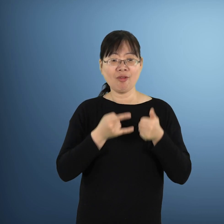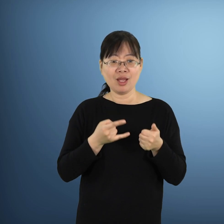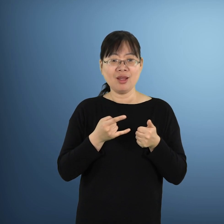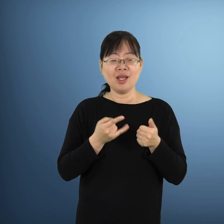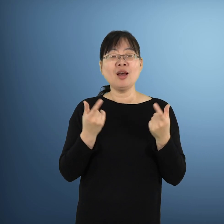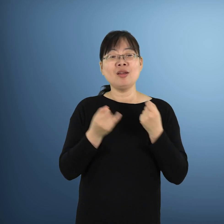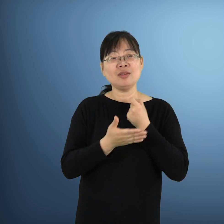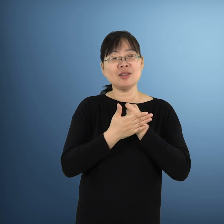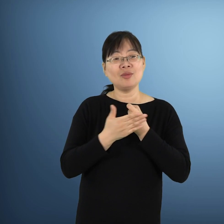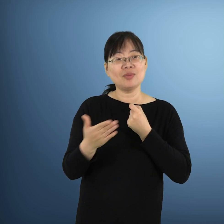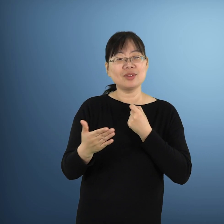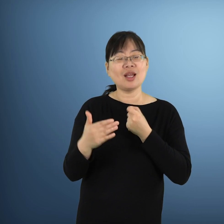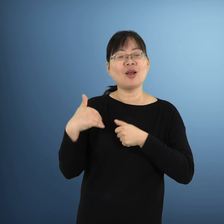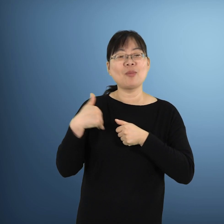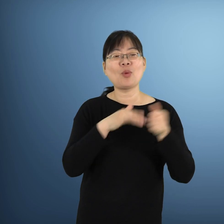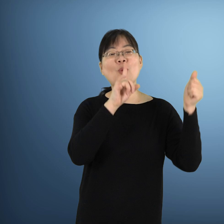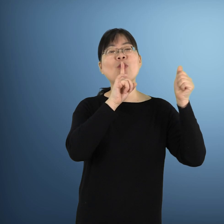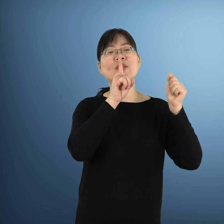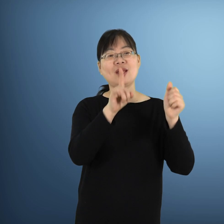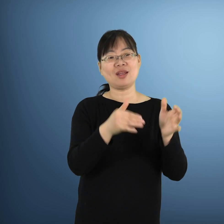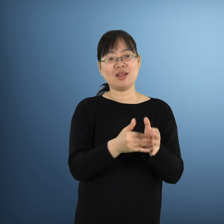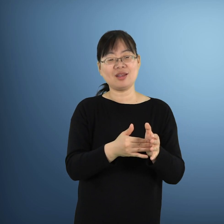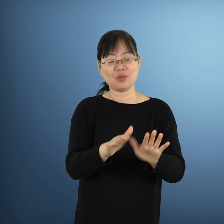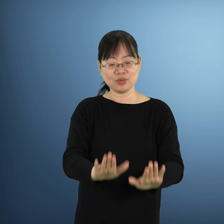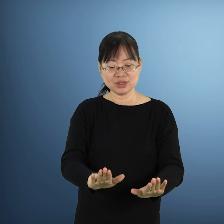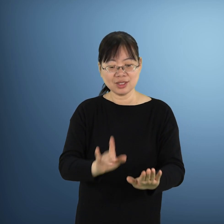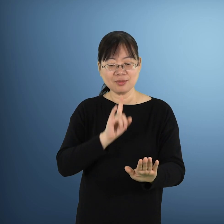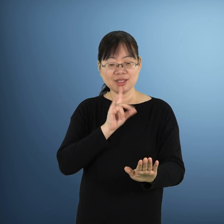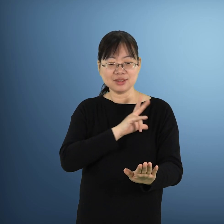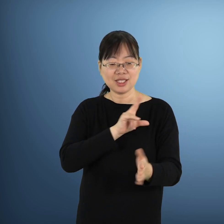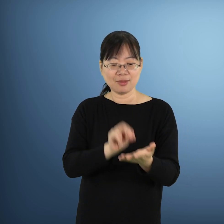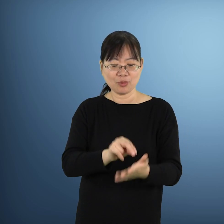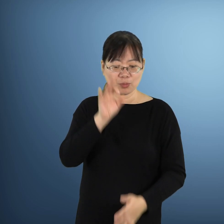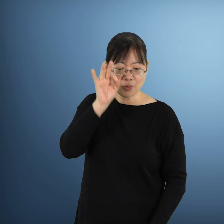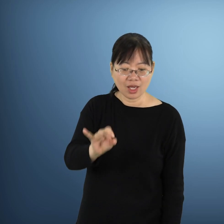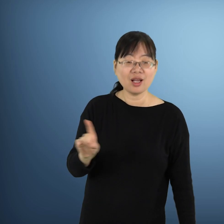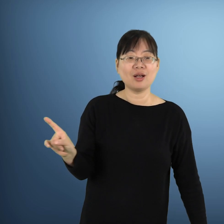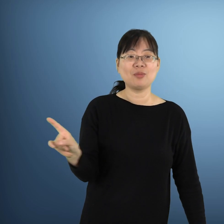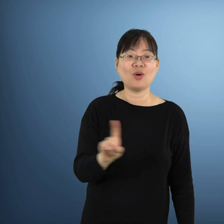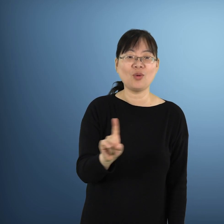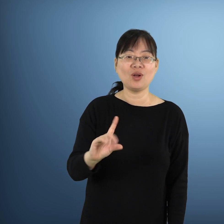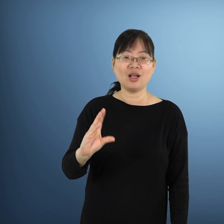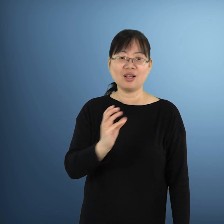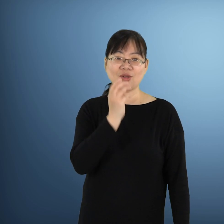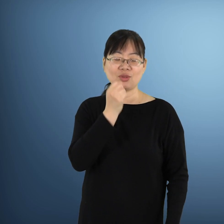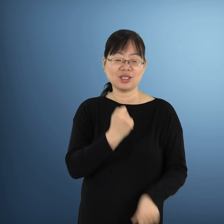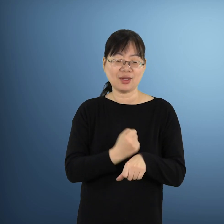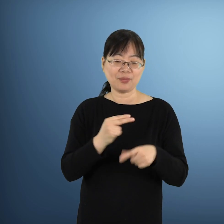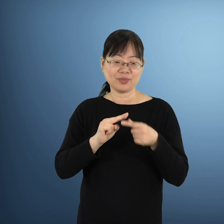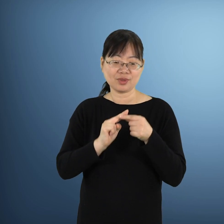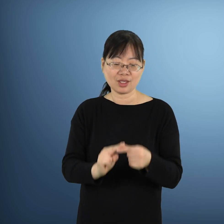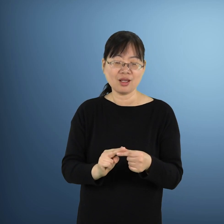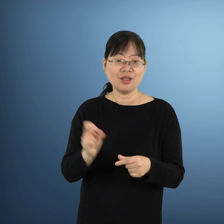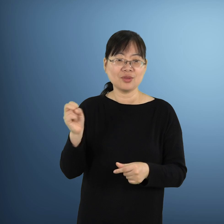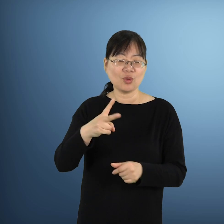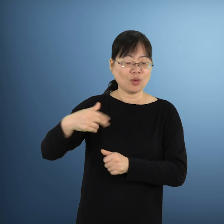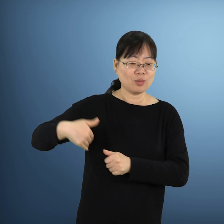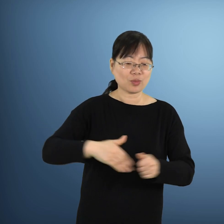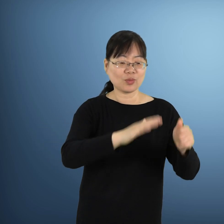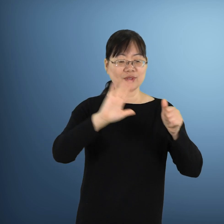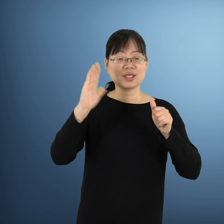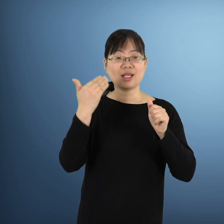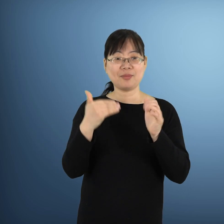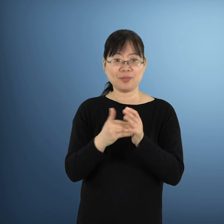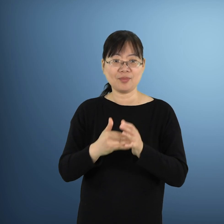백성들에게 그래서 보내잖아요. 그래서 오늘 말씀의 제목이 뭐예요? 거룩함과